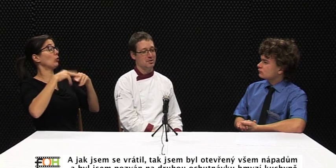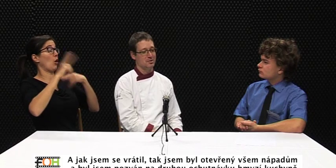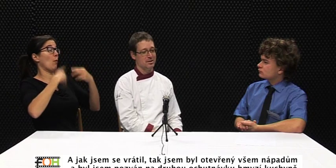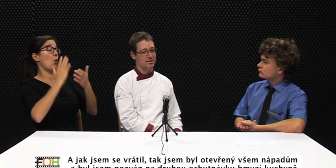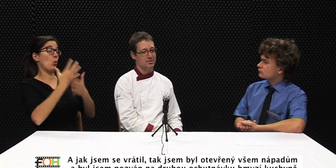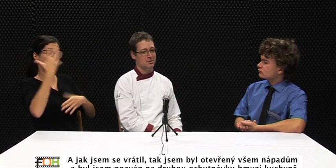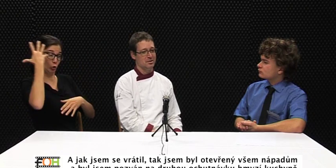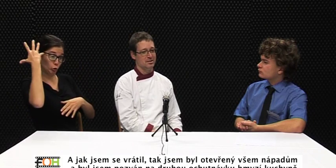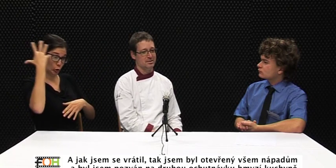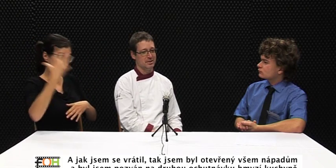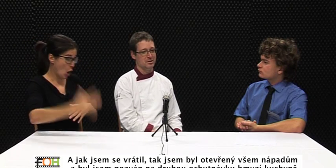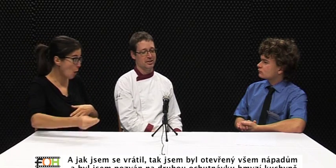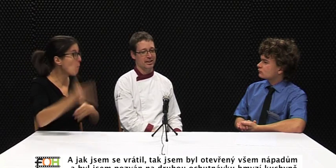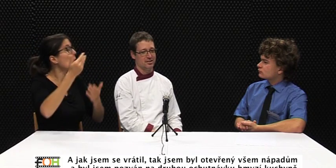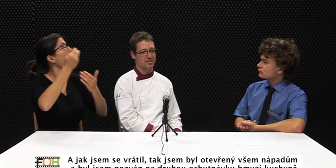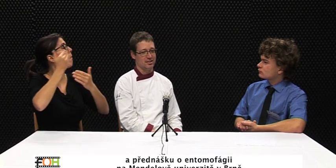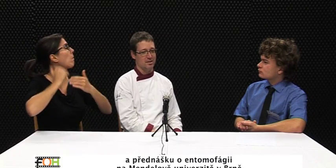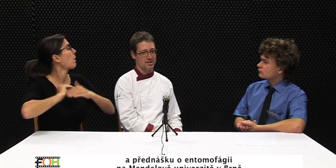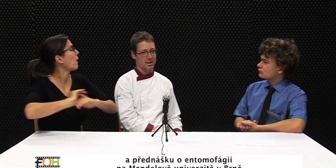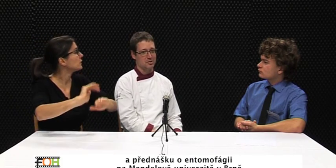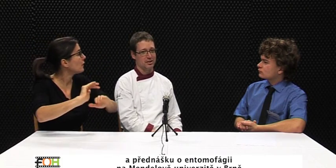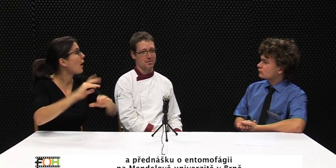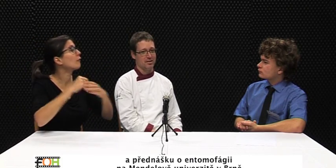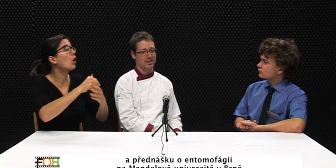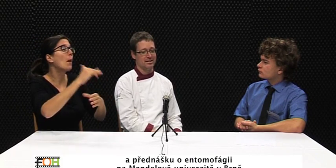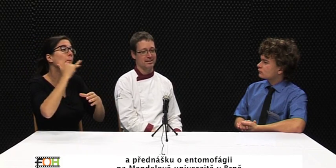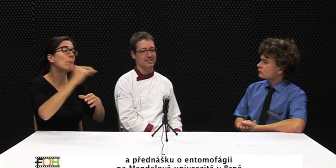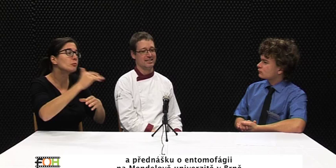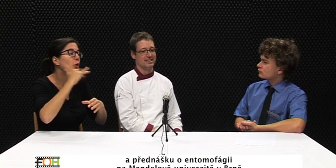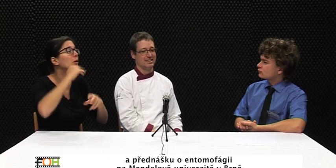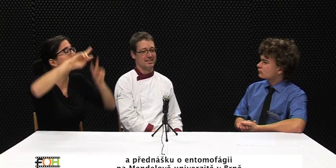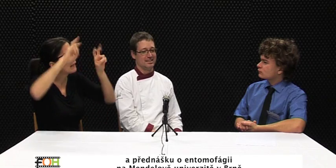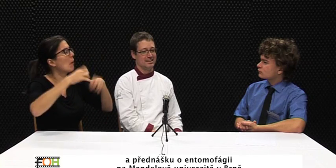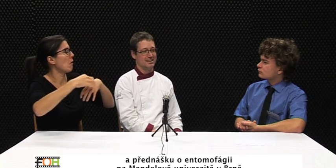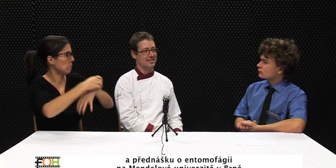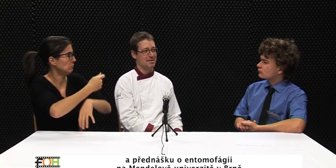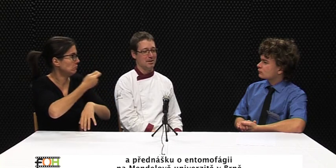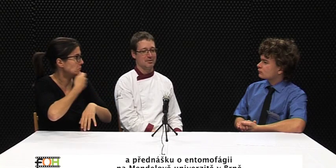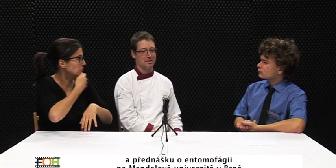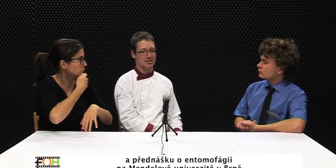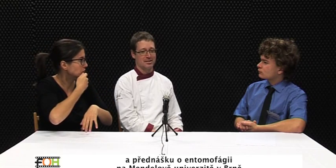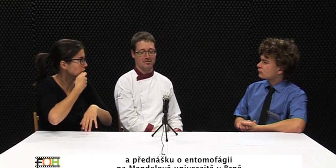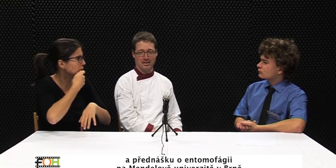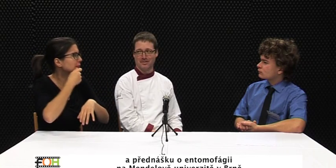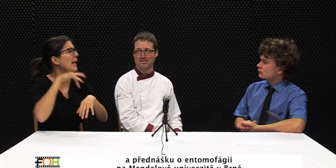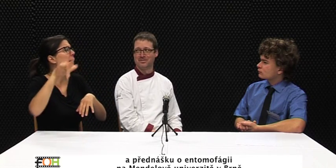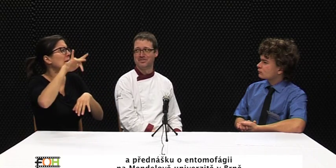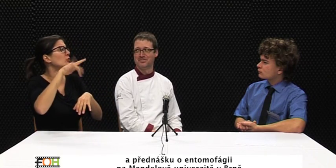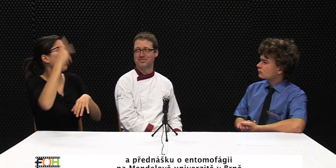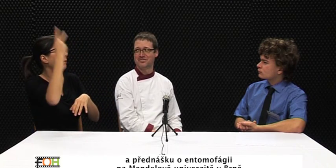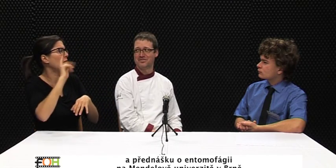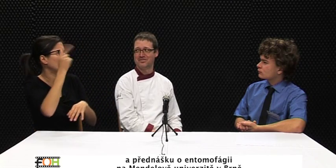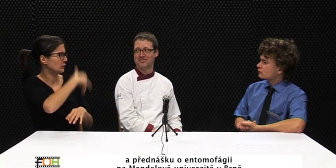druhou ochutnávku v mizí kuchyně a přednášku entomofágii na Mendelově univerzitě v Brně.